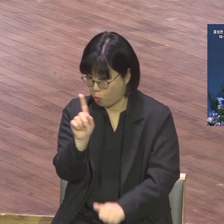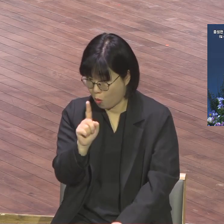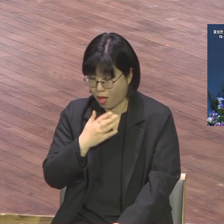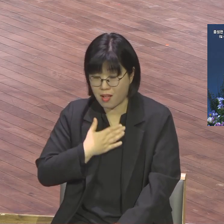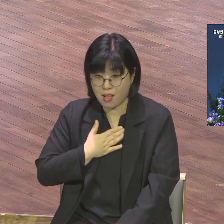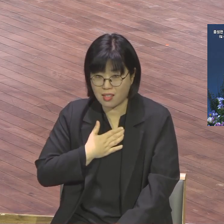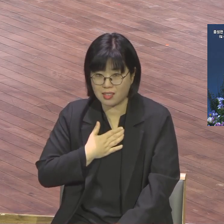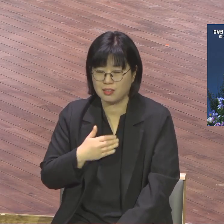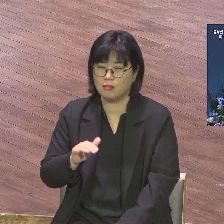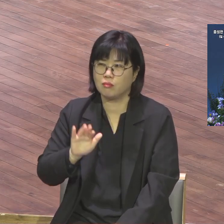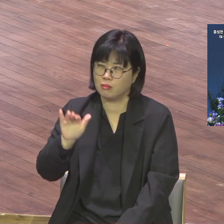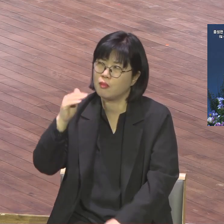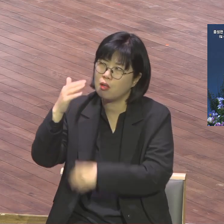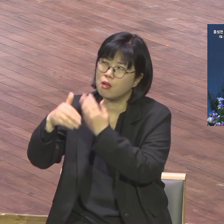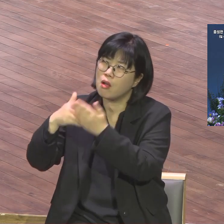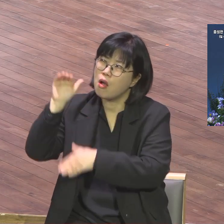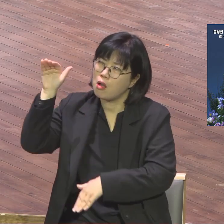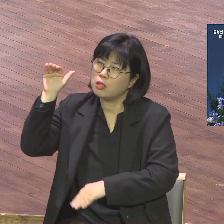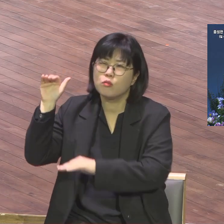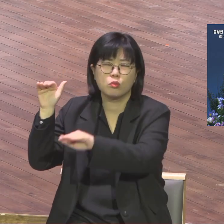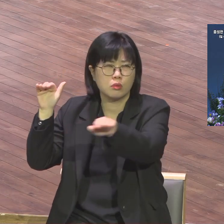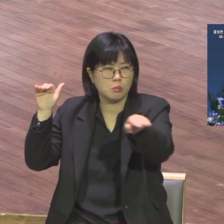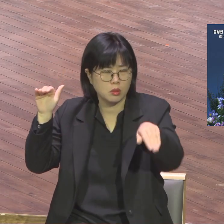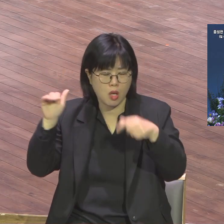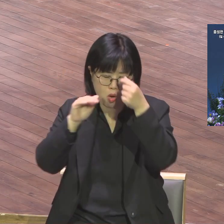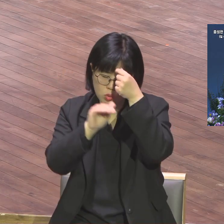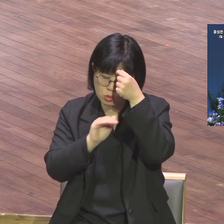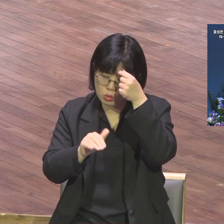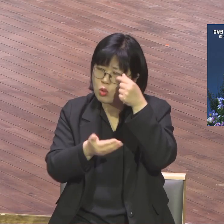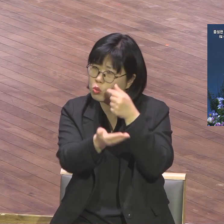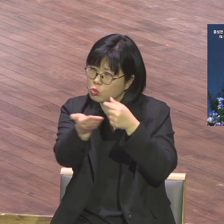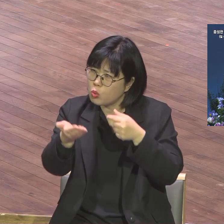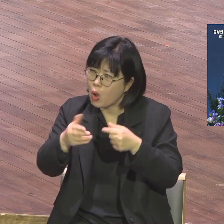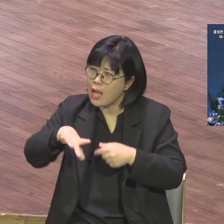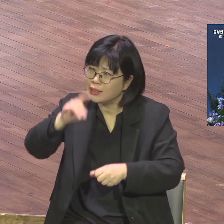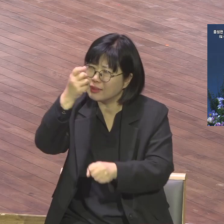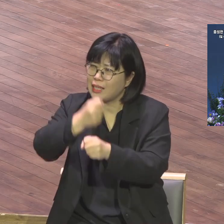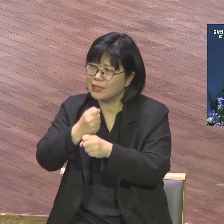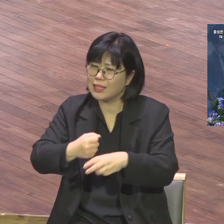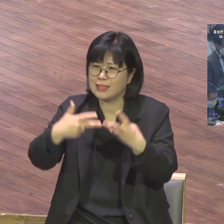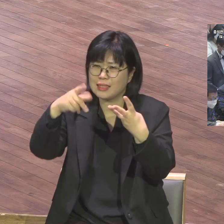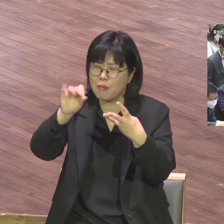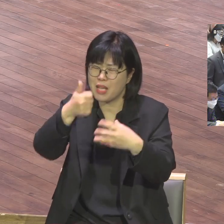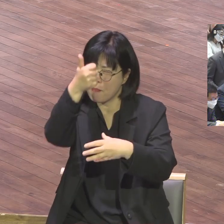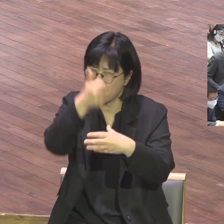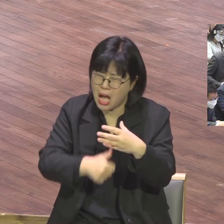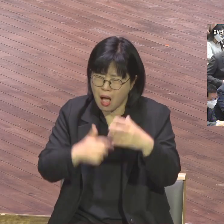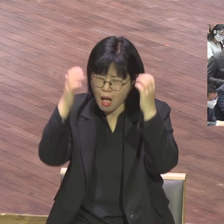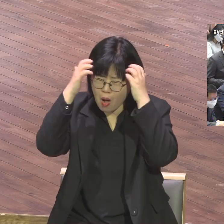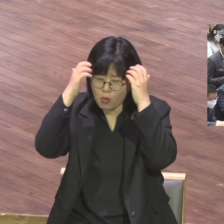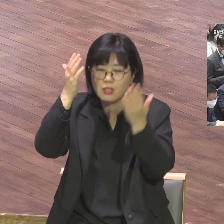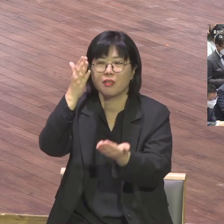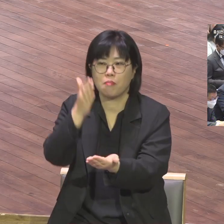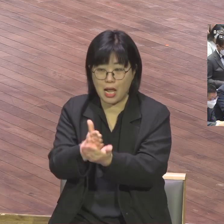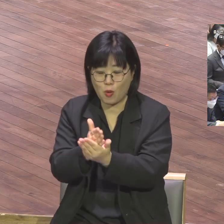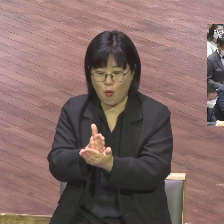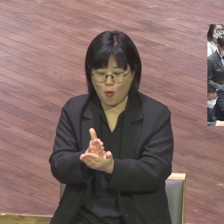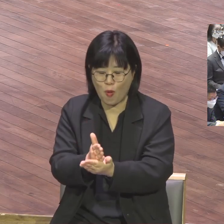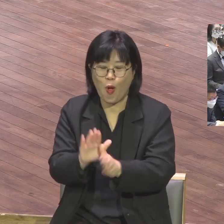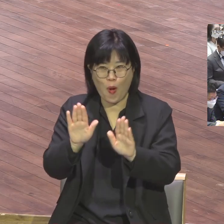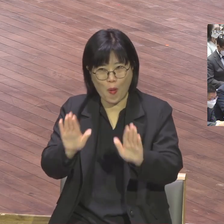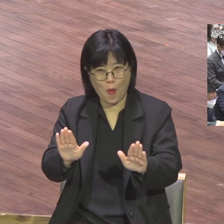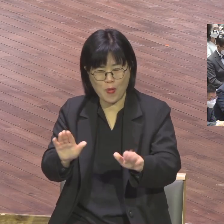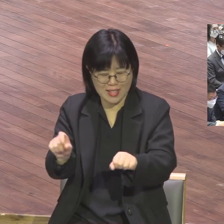치유하시고 환경 상관없이 주 안에서 기쁨을 회복하는 주관이 되게 하여 주옵소서. 그렇게